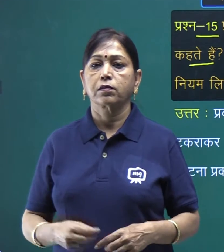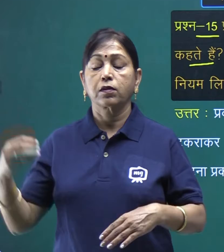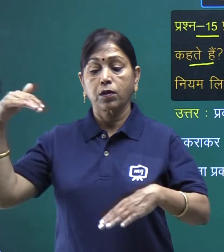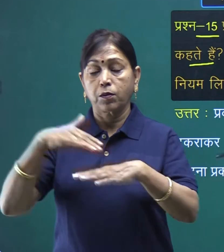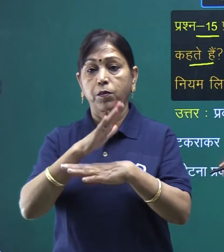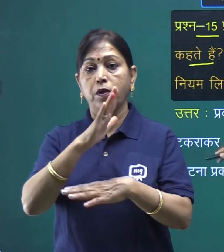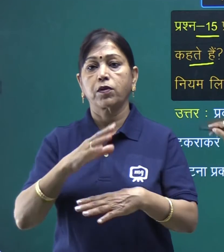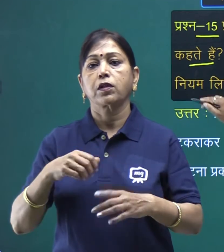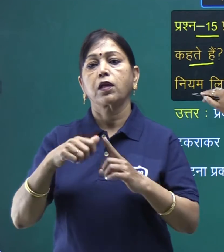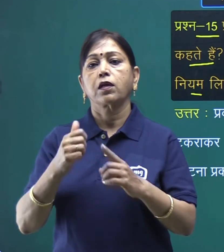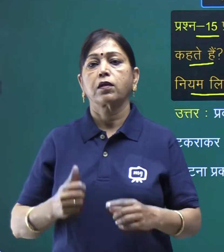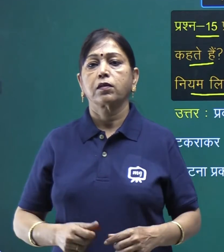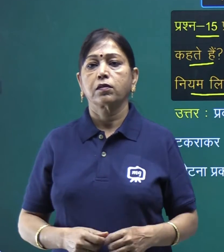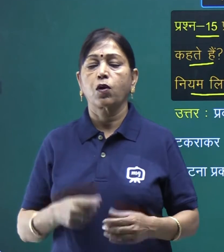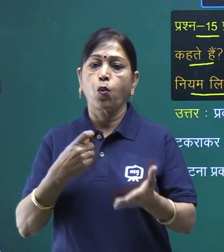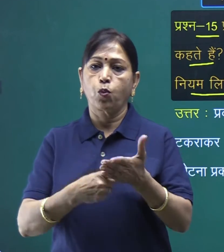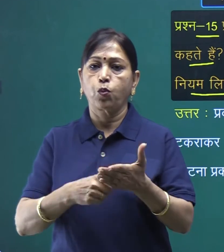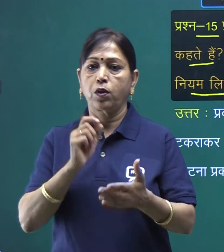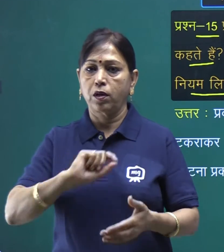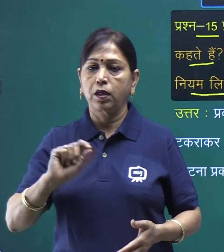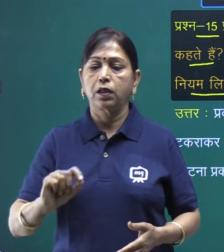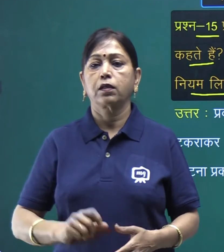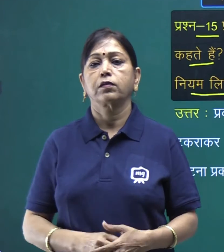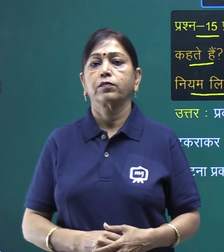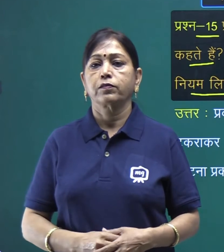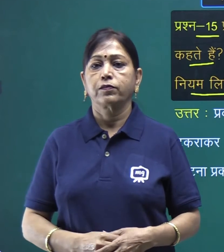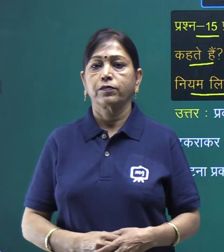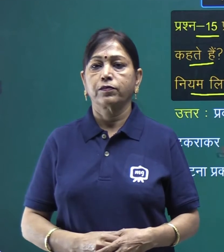परावर्तन के नियम लिखिए।